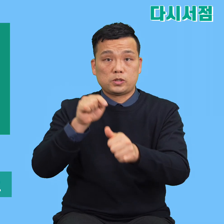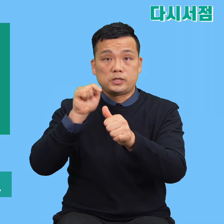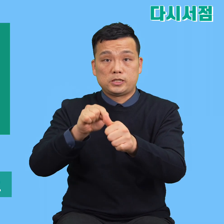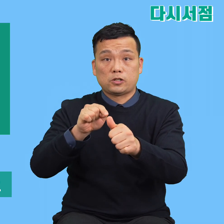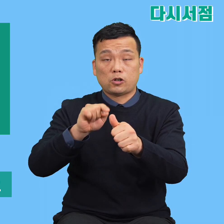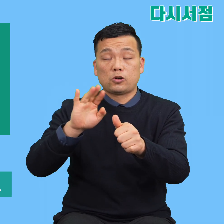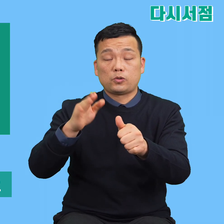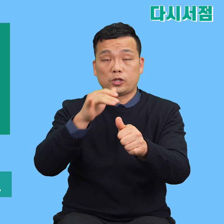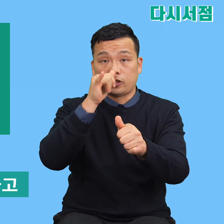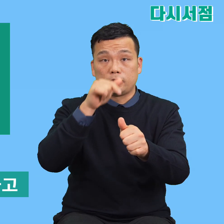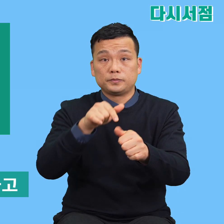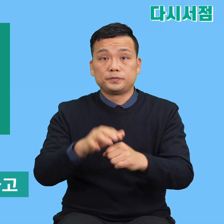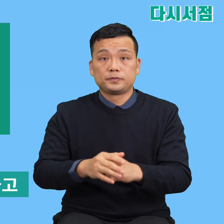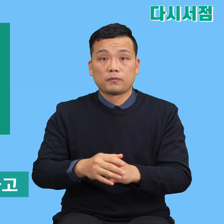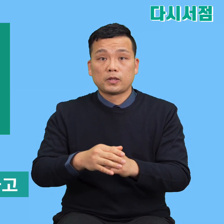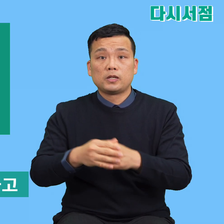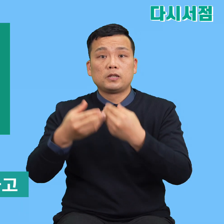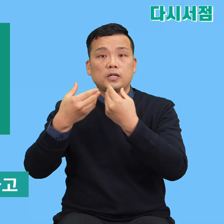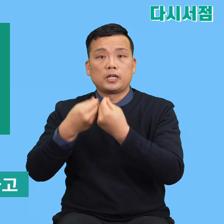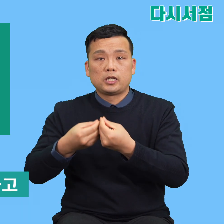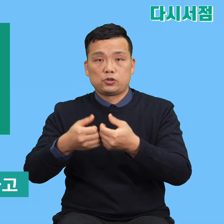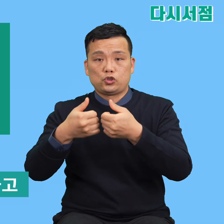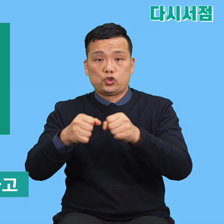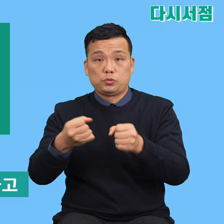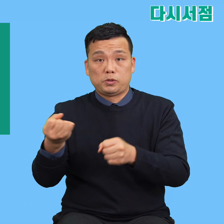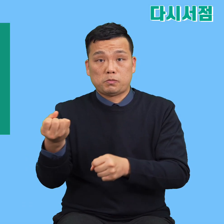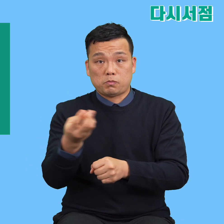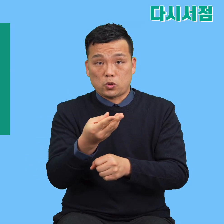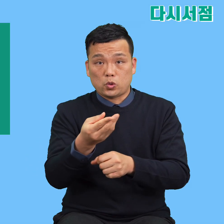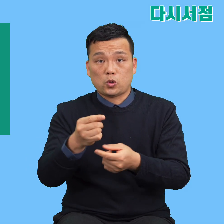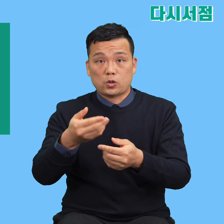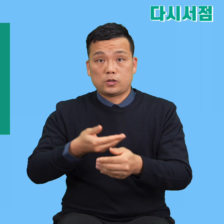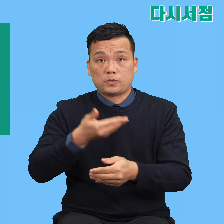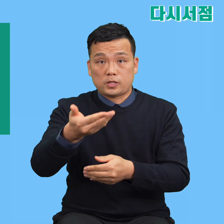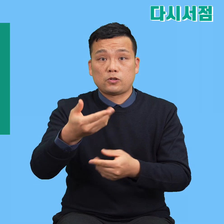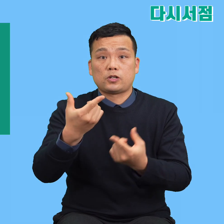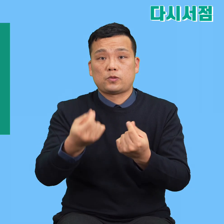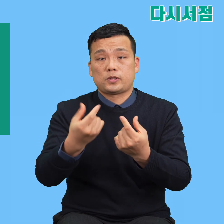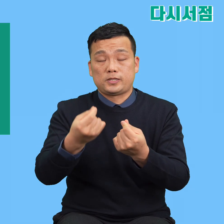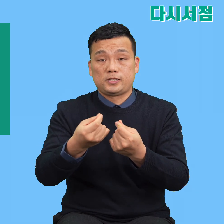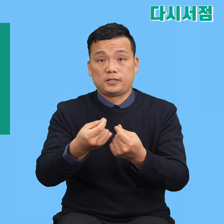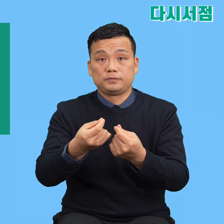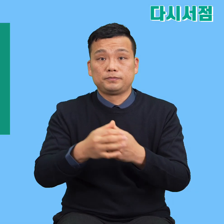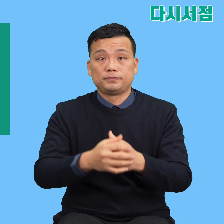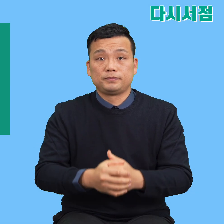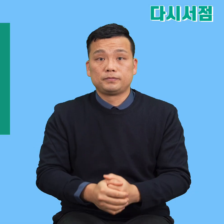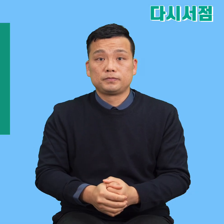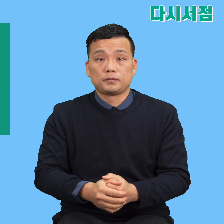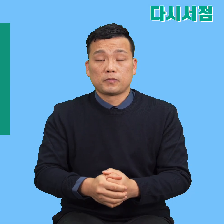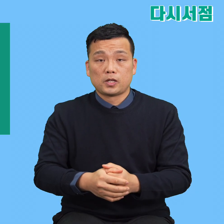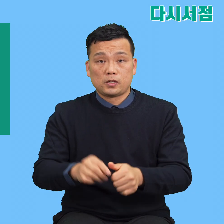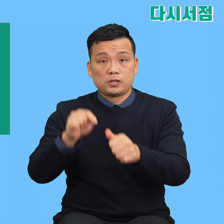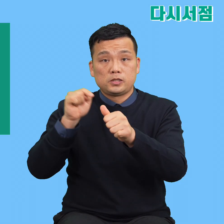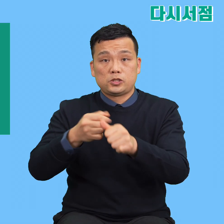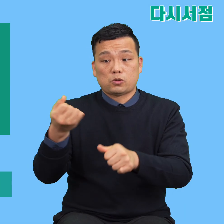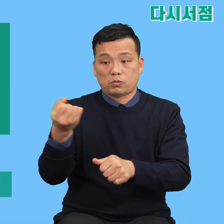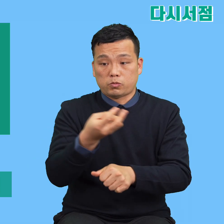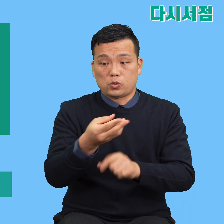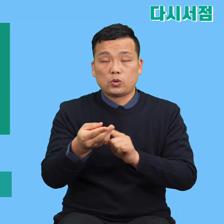되는데요. 쉽게 말해 주민등록번호라고 생각하시면 됩니다. 이